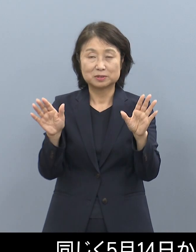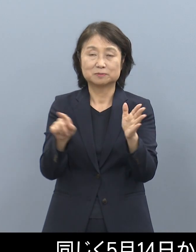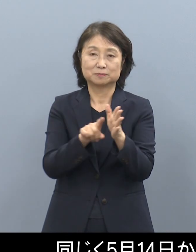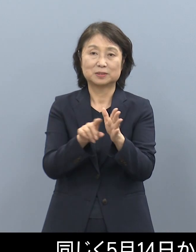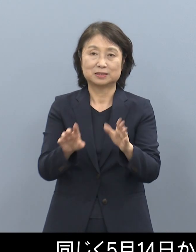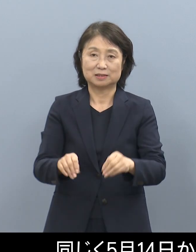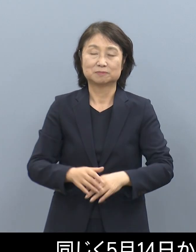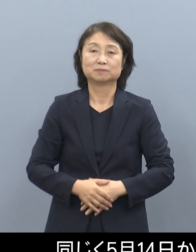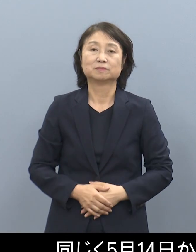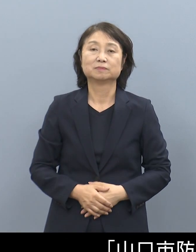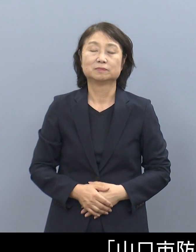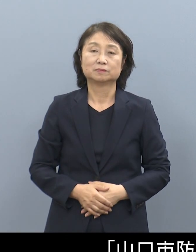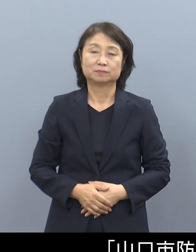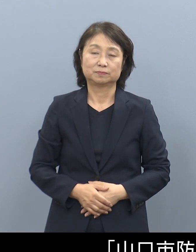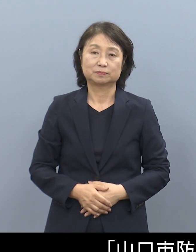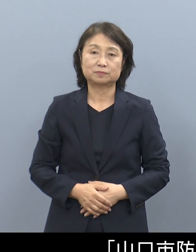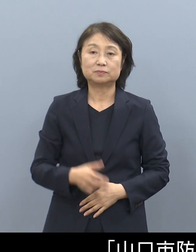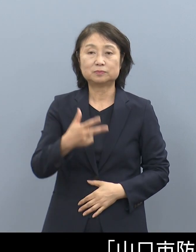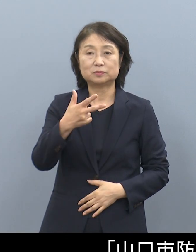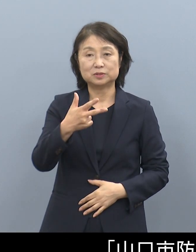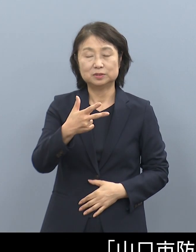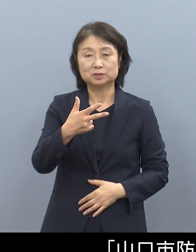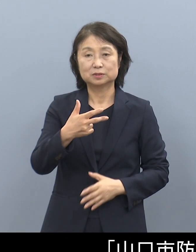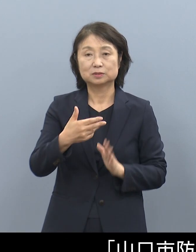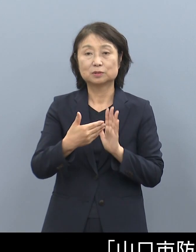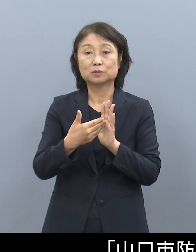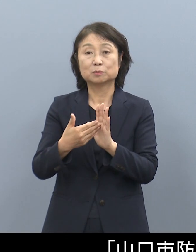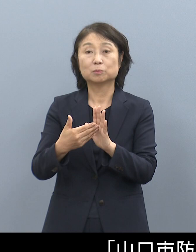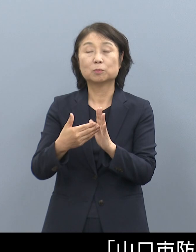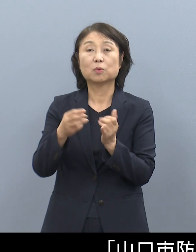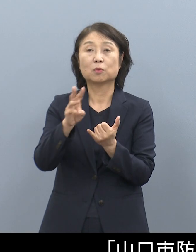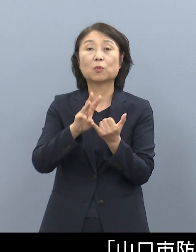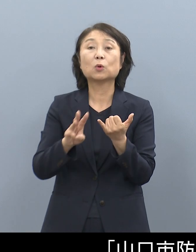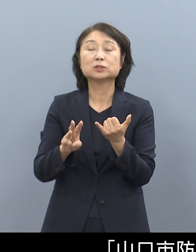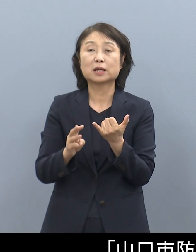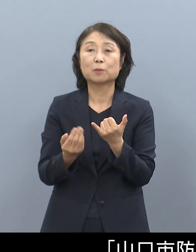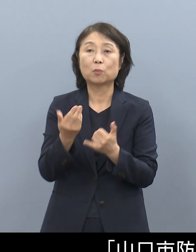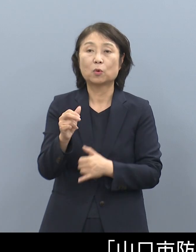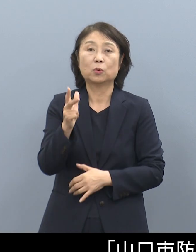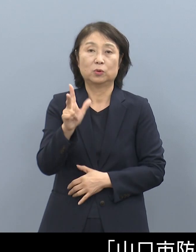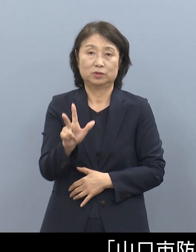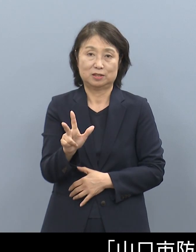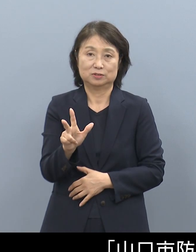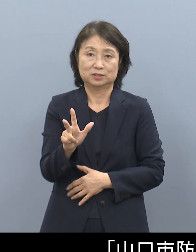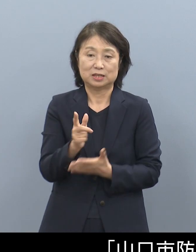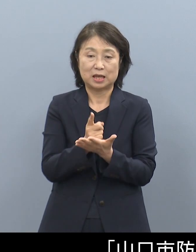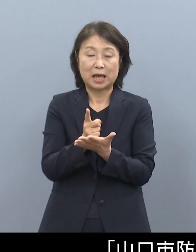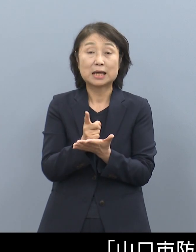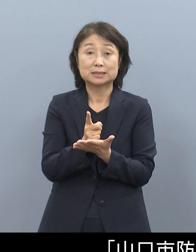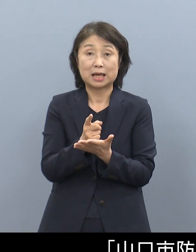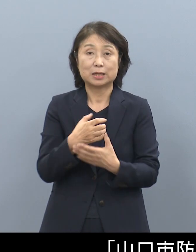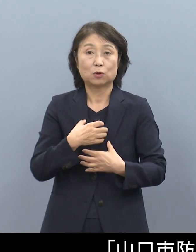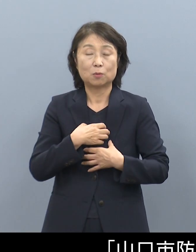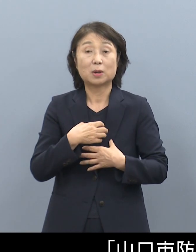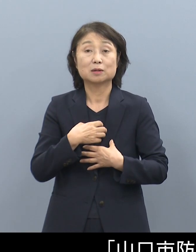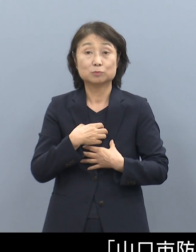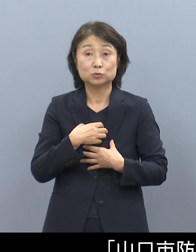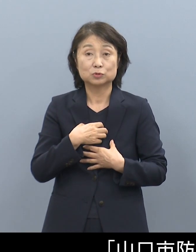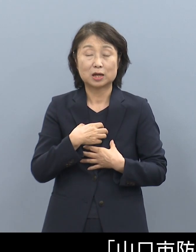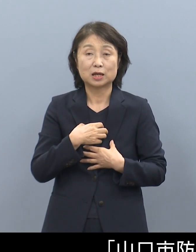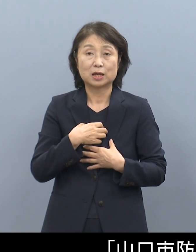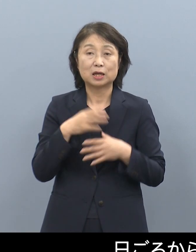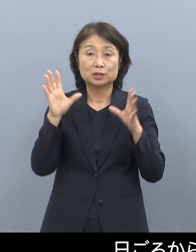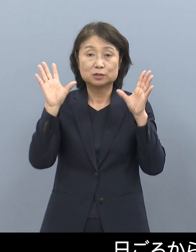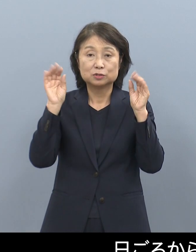。山口市防災ポータルでは、各種ハザードマップや防災情報